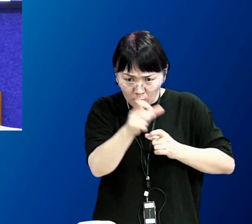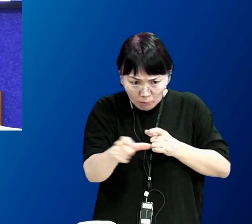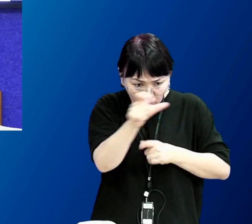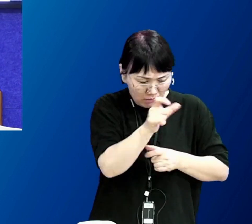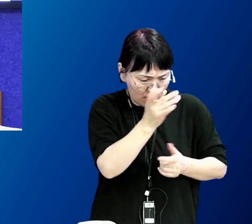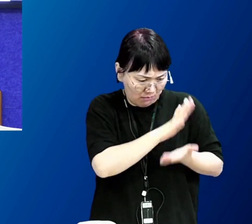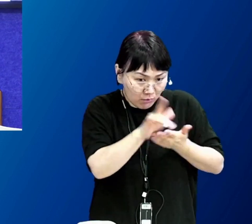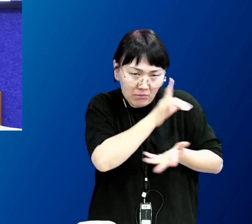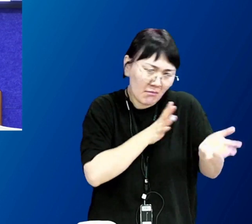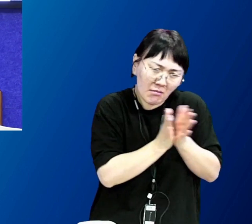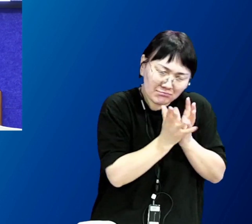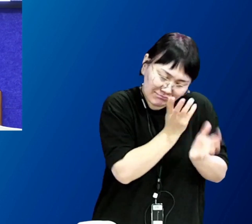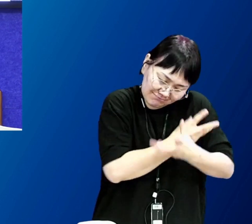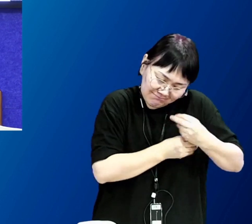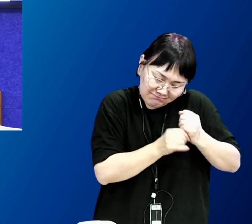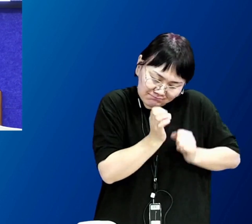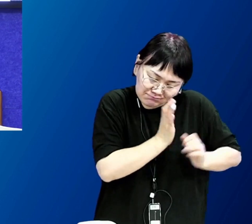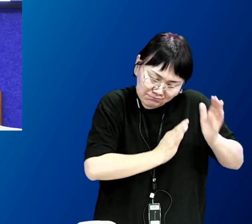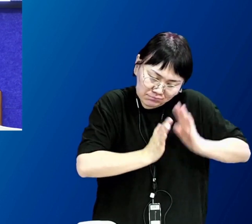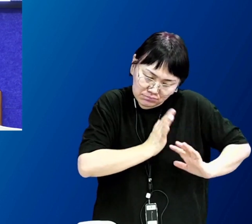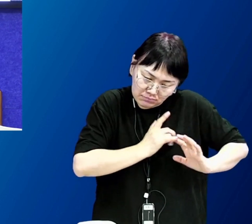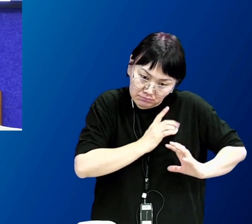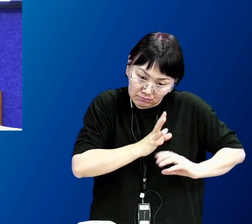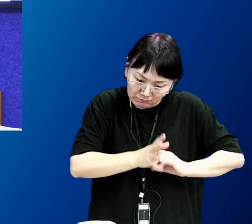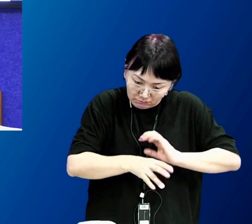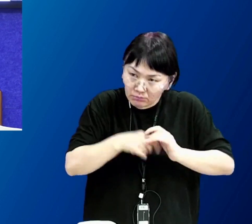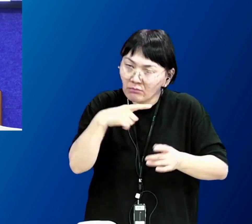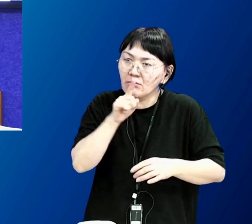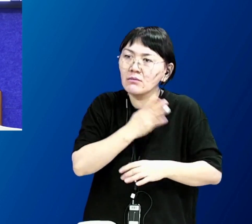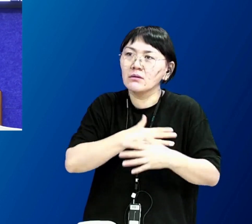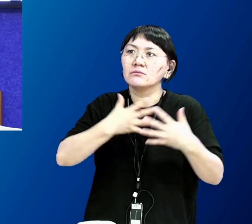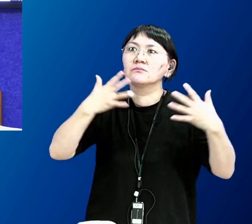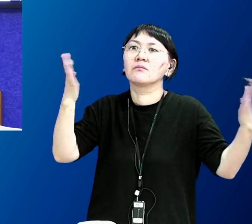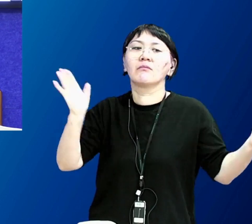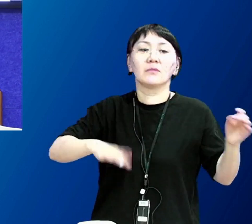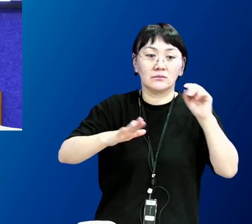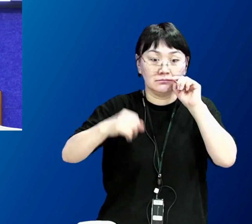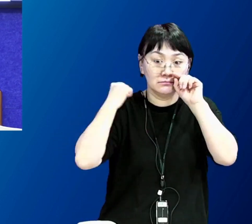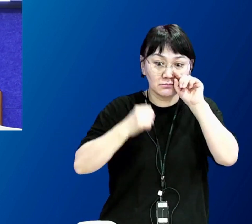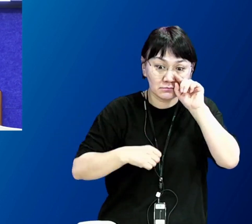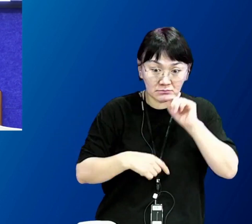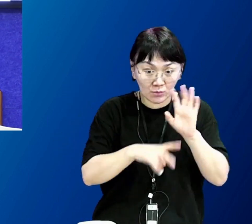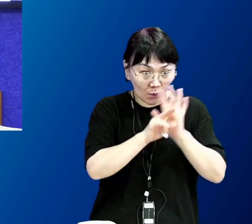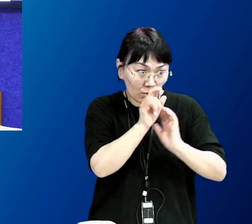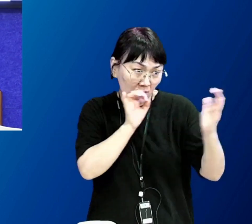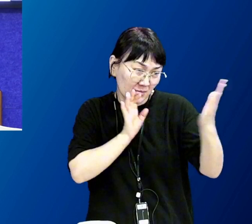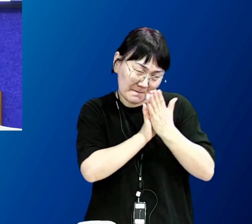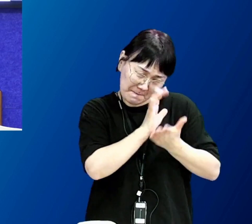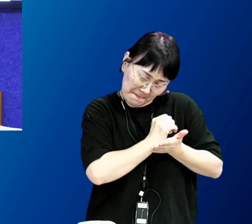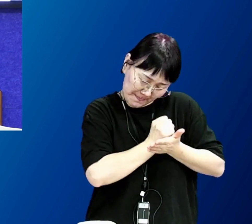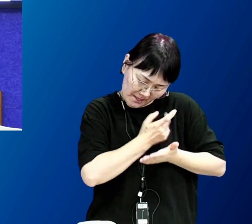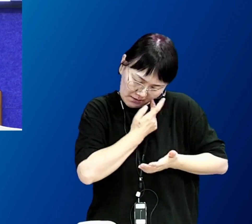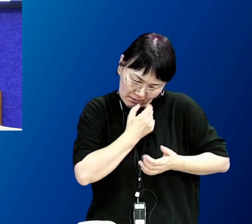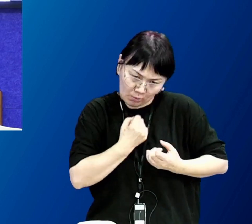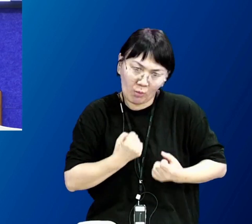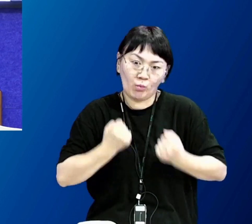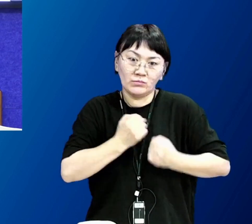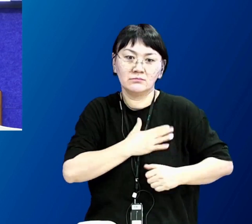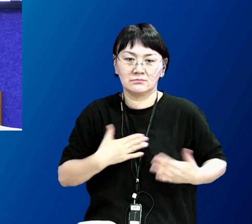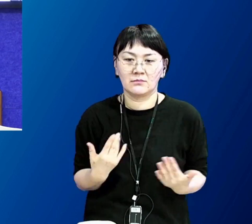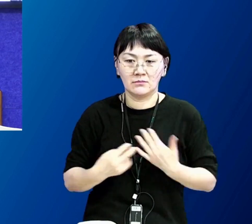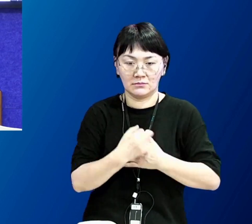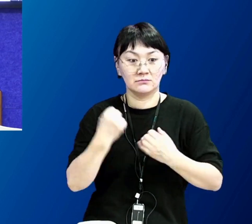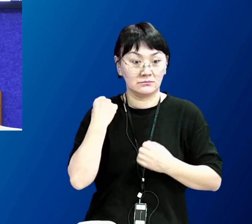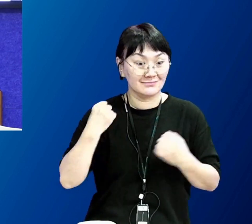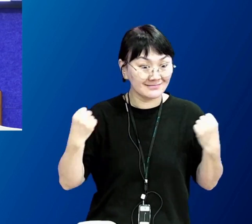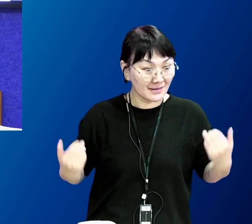дотороо, үгнээсээ холдохгүй амьдруул яа тийм бол бид өхөн эзний тэр хайрын дотор хүчтэй амьдарч чадах бол ойлгосон